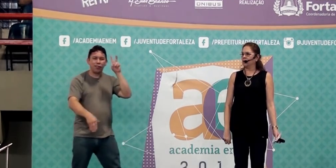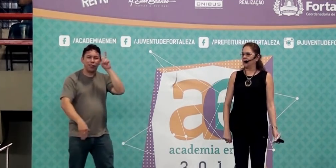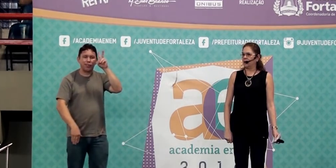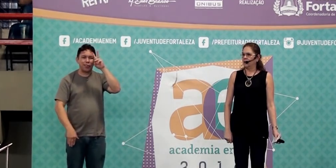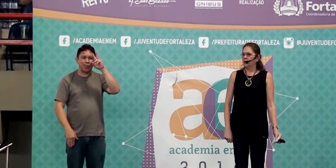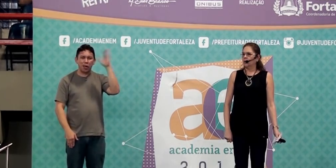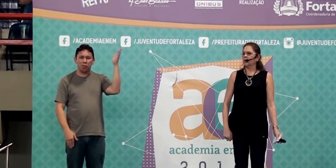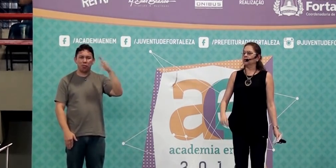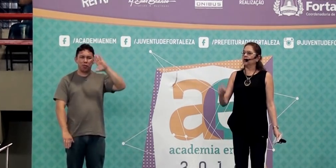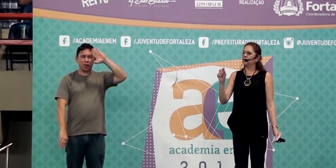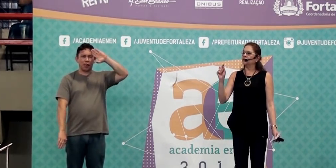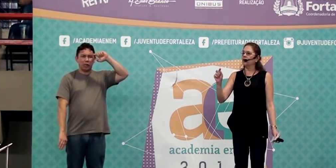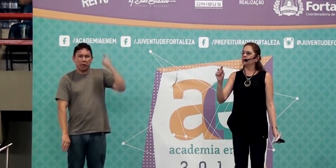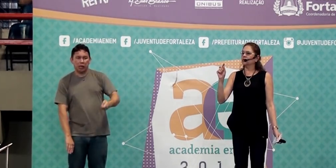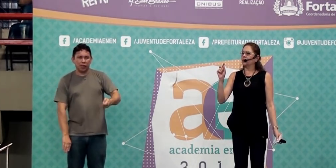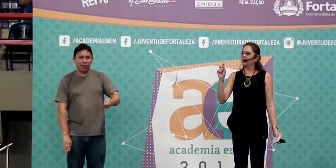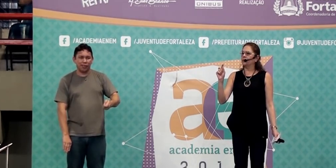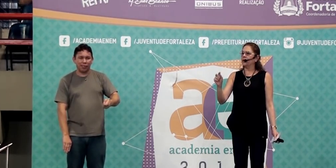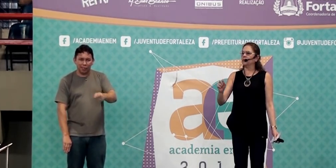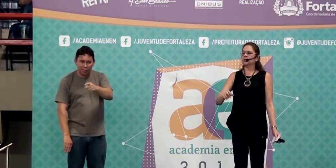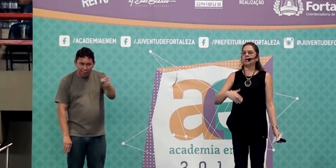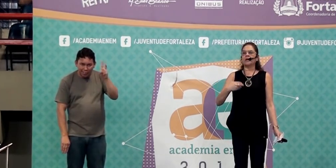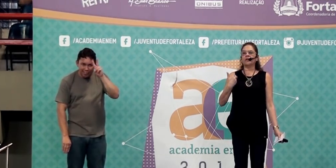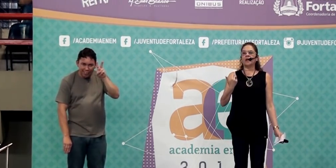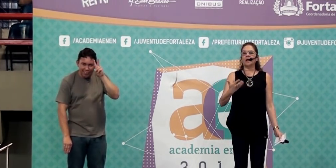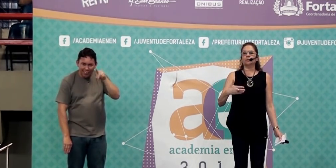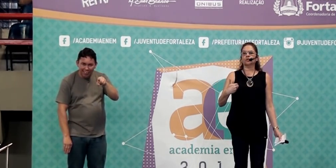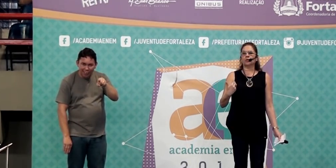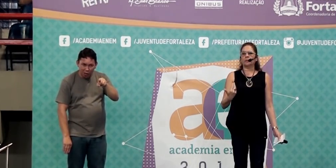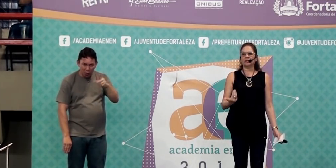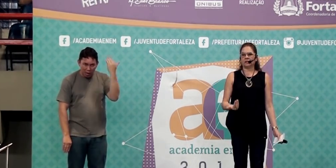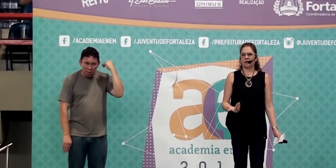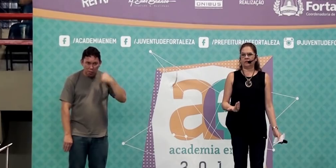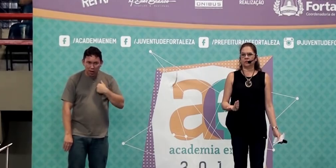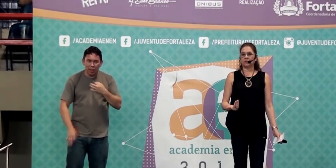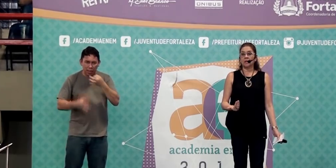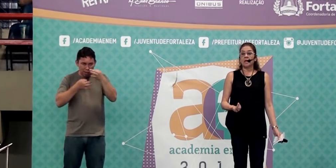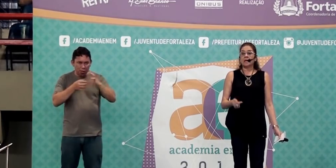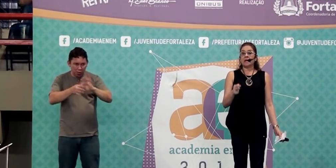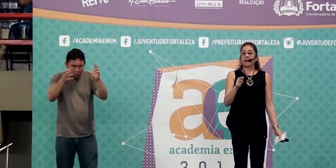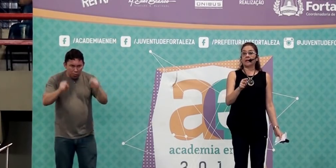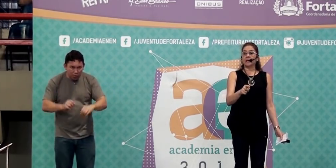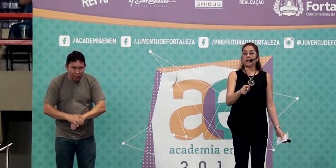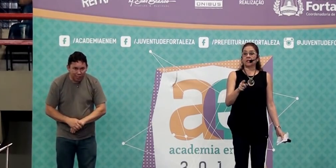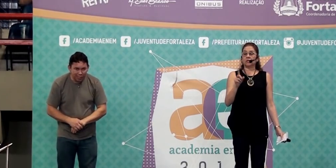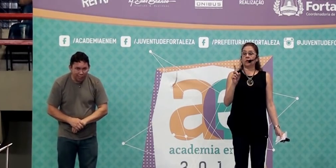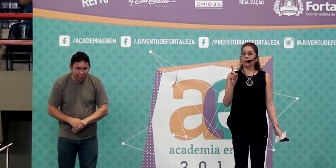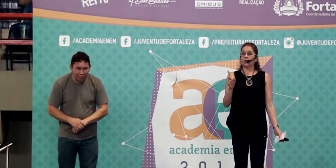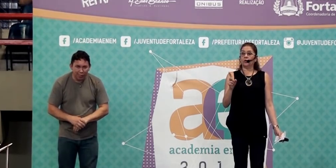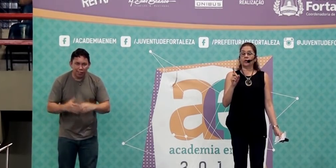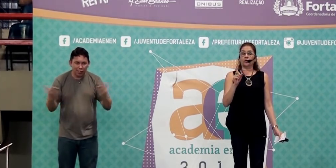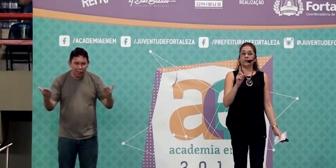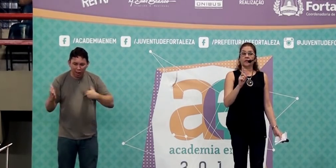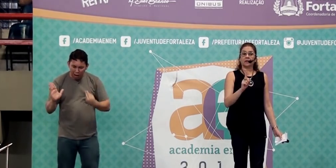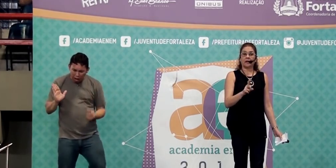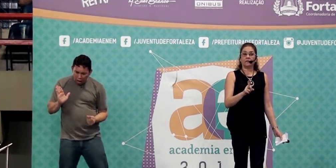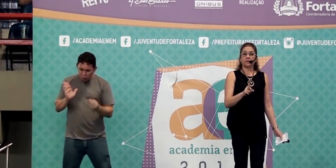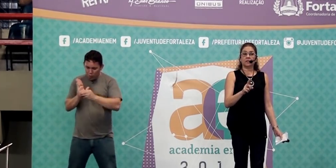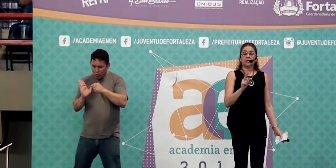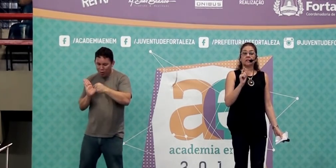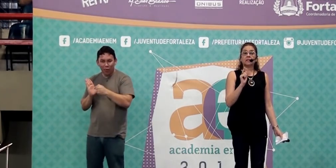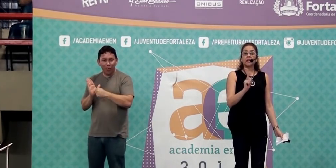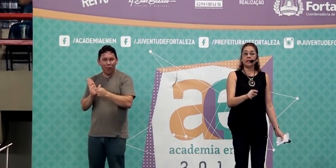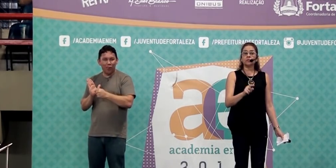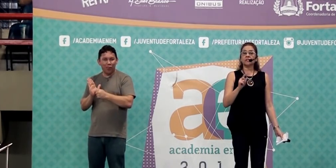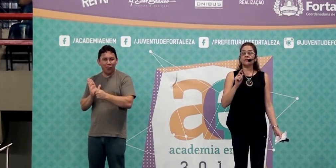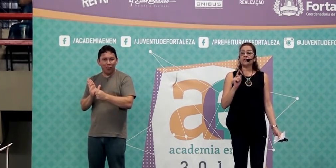ditadura militar, quando nós fomos proibidos de revelarmos o que pensávamos. E aqui a gente colocou que houve